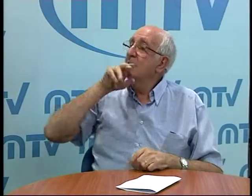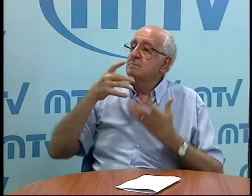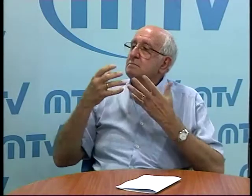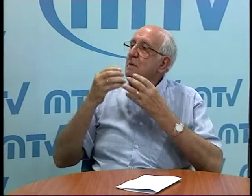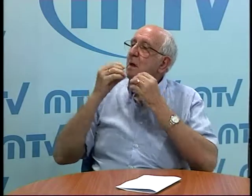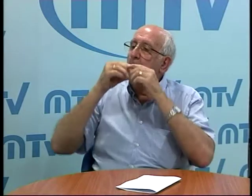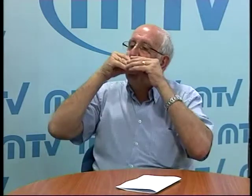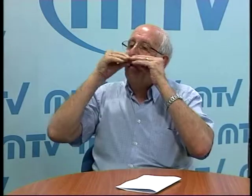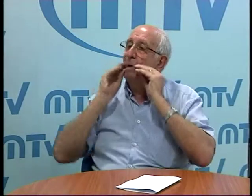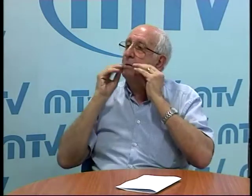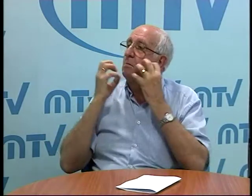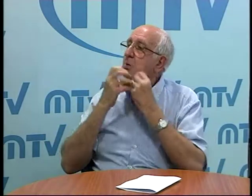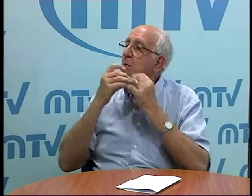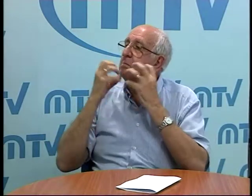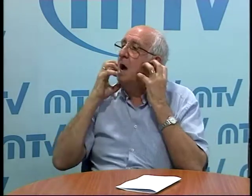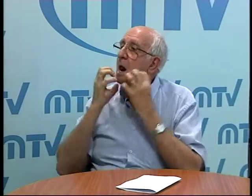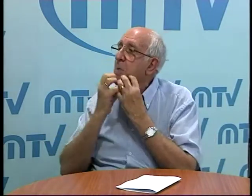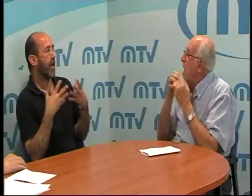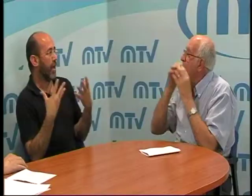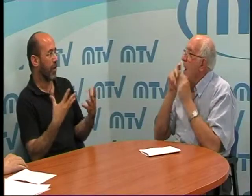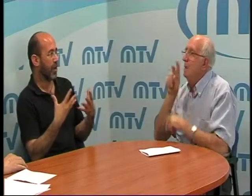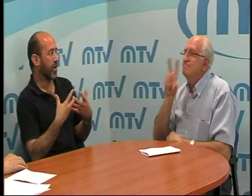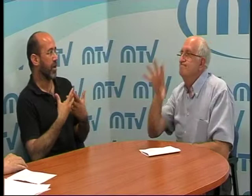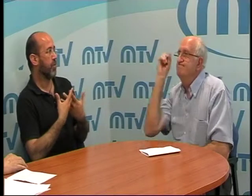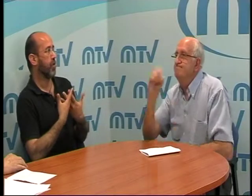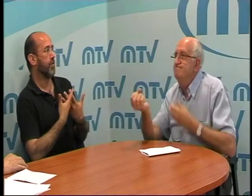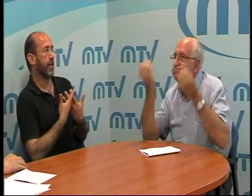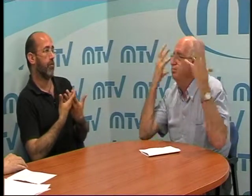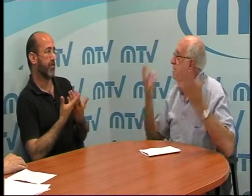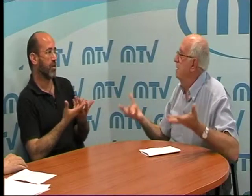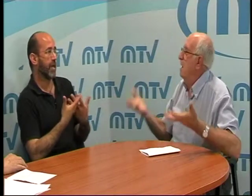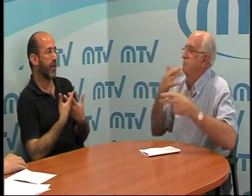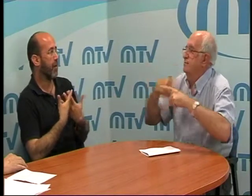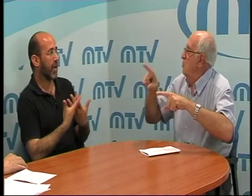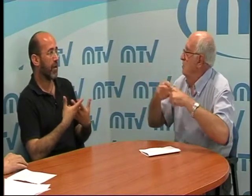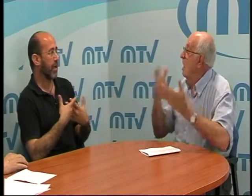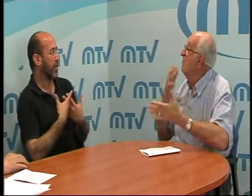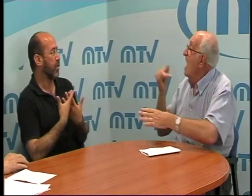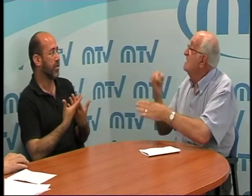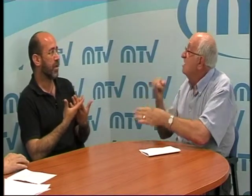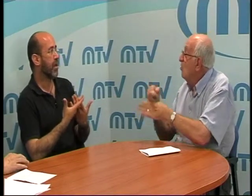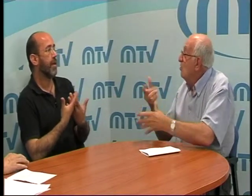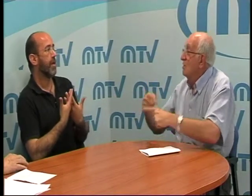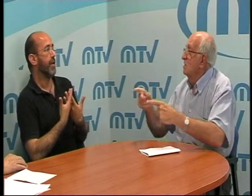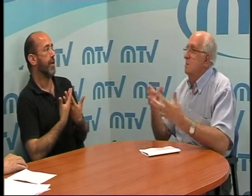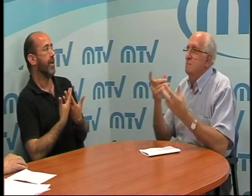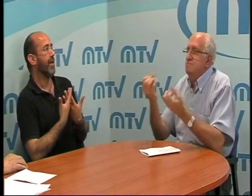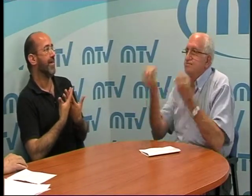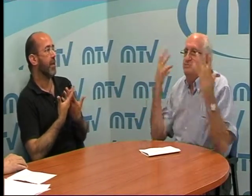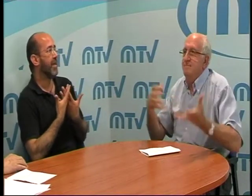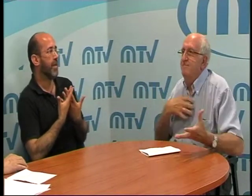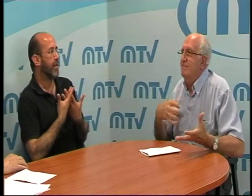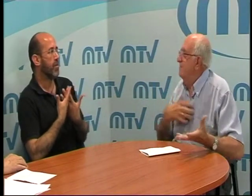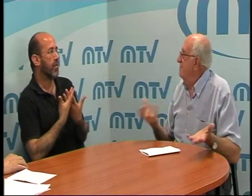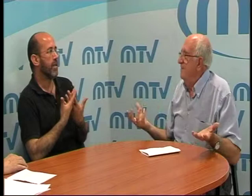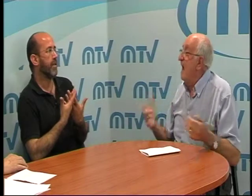estudiando y eso viene a través de tu propia lengua, que es la lengua de signos. Al igual que, por ejemplo, hay profesores que llevan barba, que llevan bigote, y